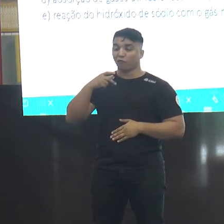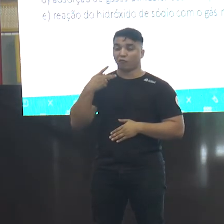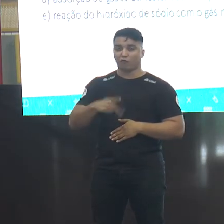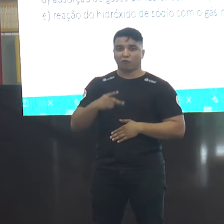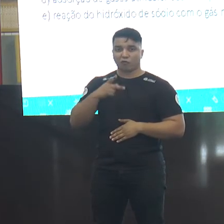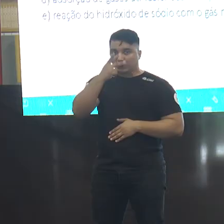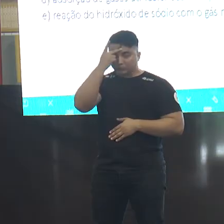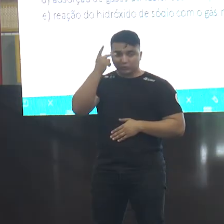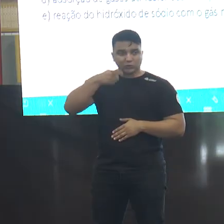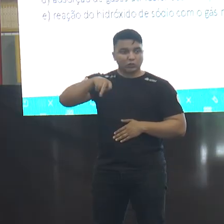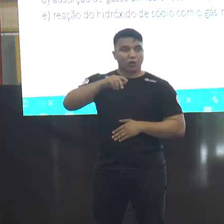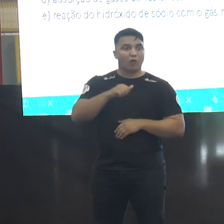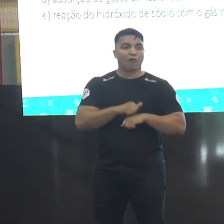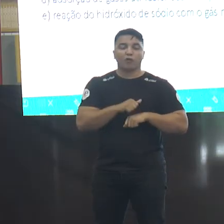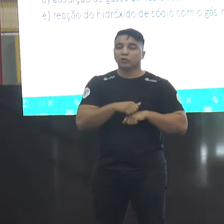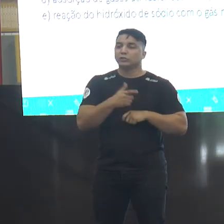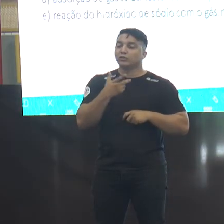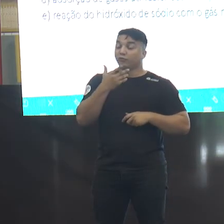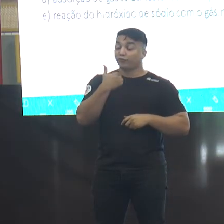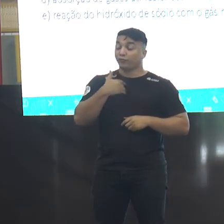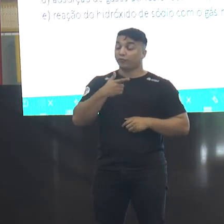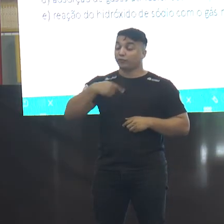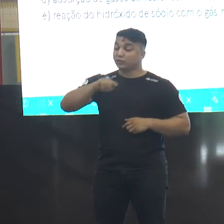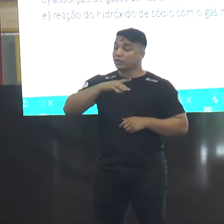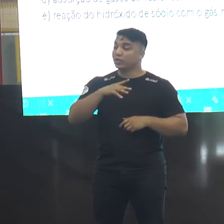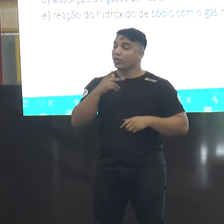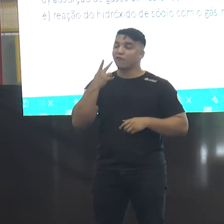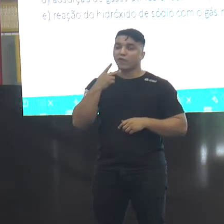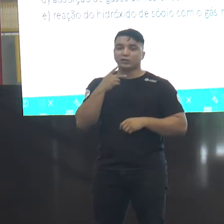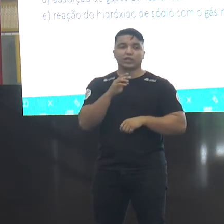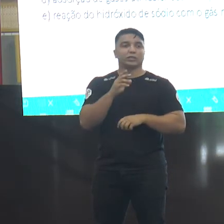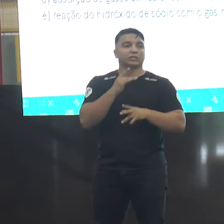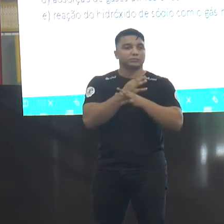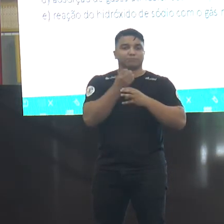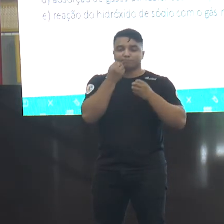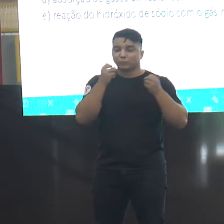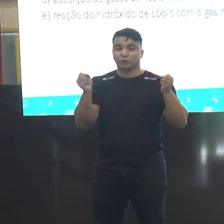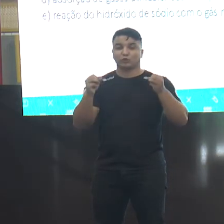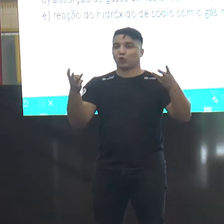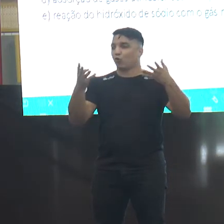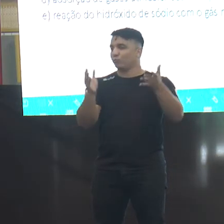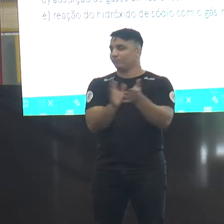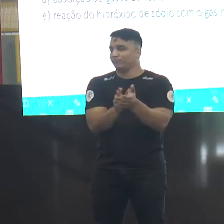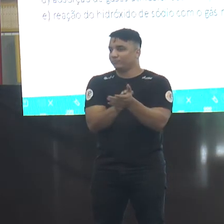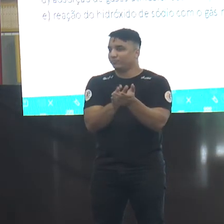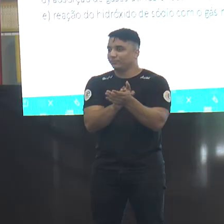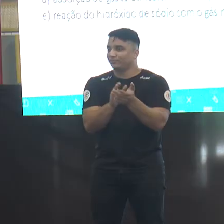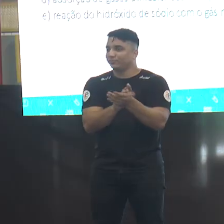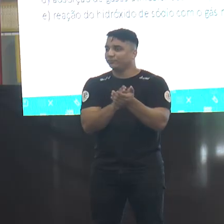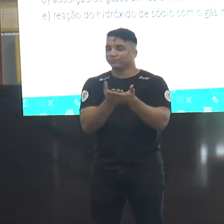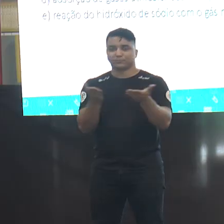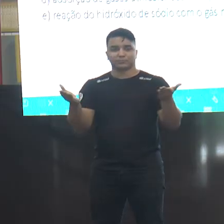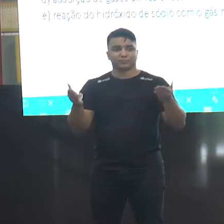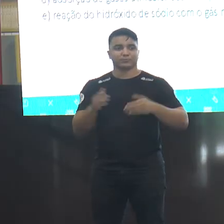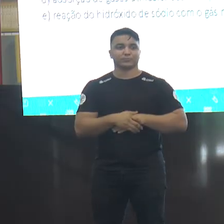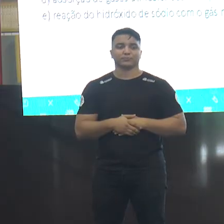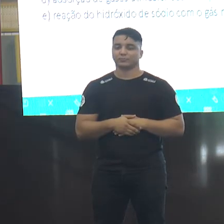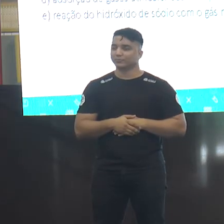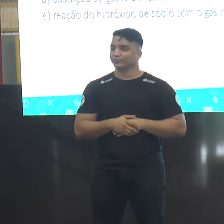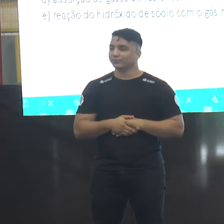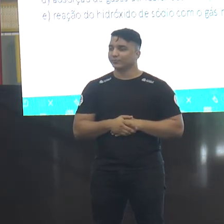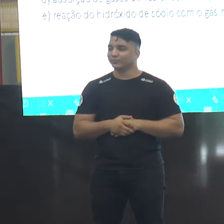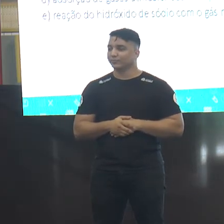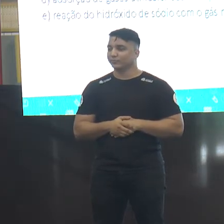dando show no Brasil inteiro em termos de educação. Olha isso aqui, ó. Fortaleza dando